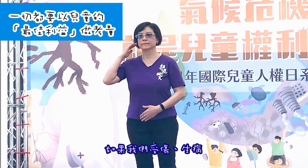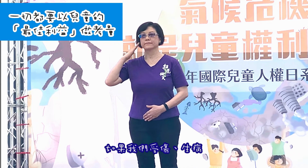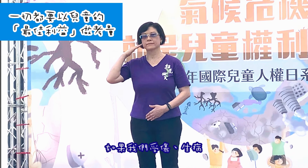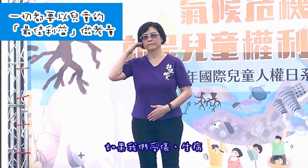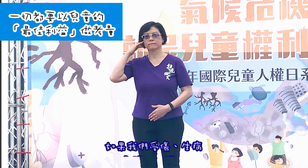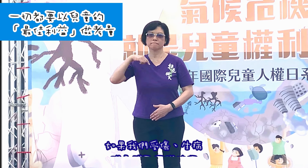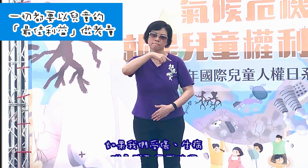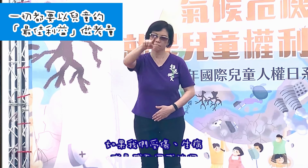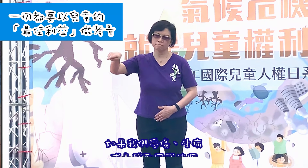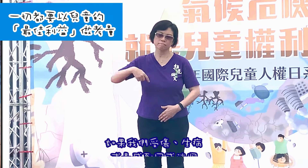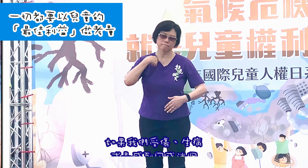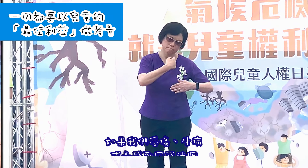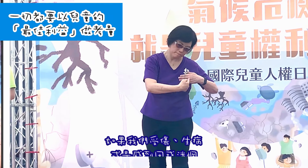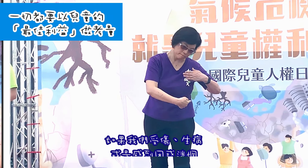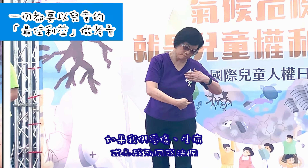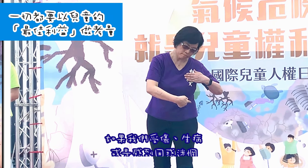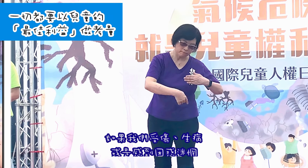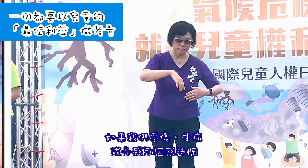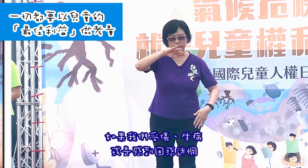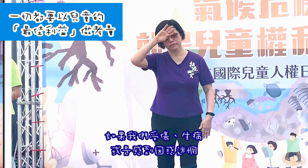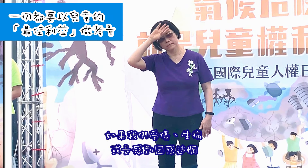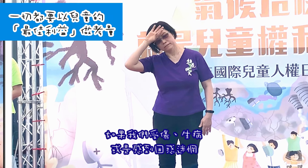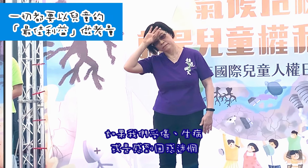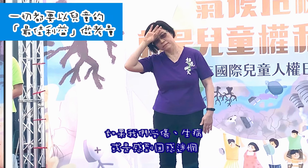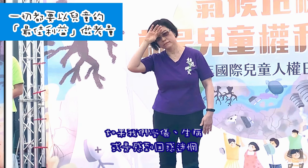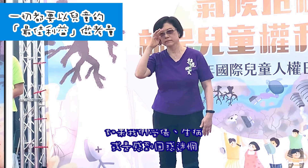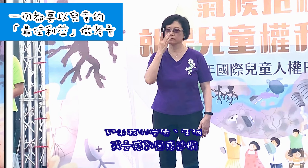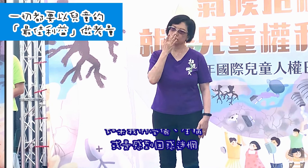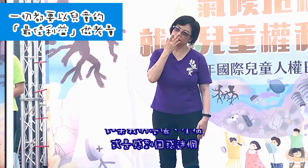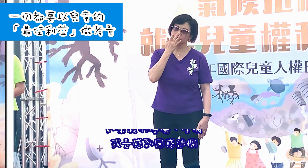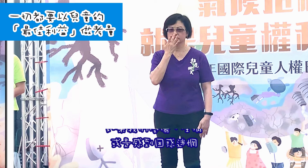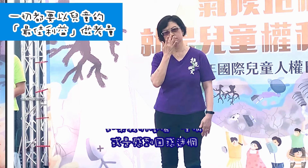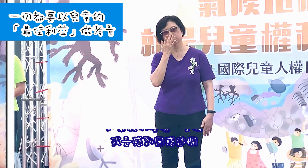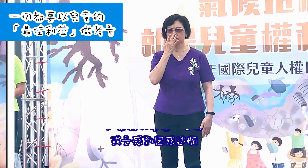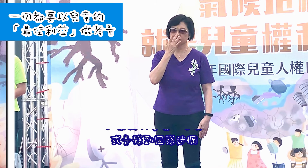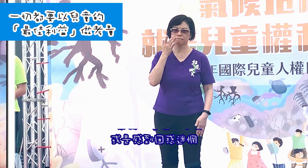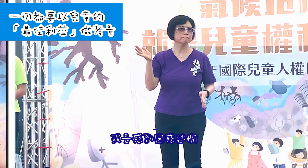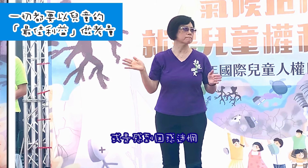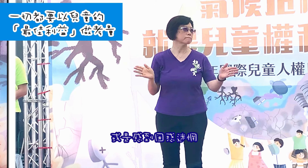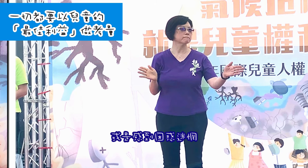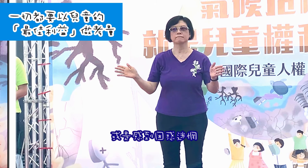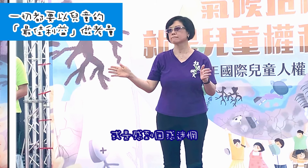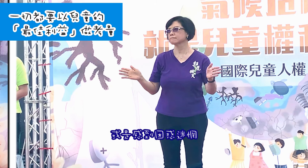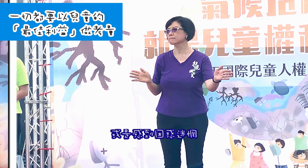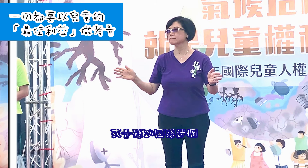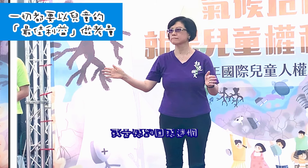如果我们受伤、生病或是感到困惑、迷惘，